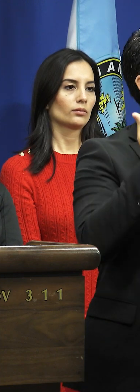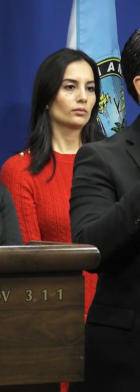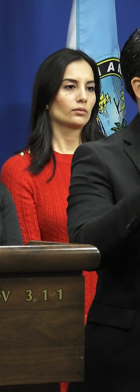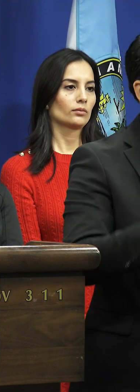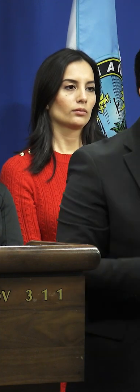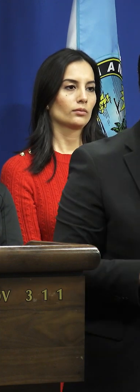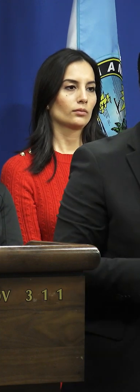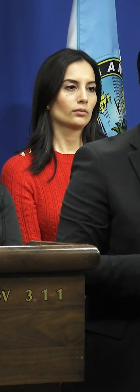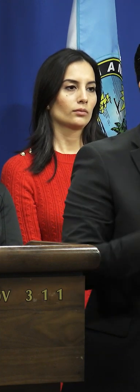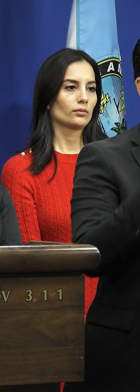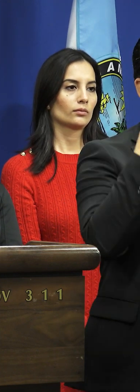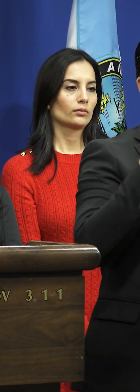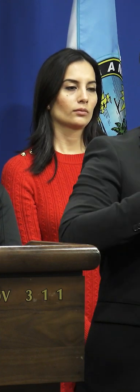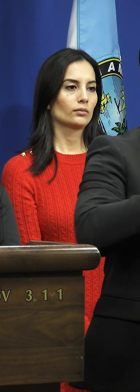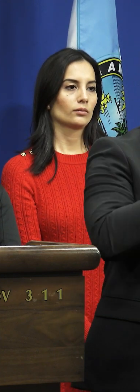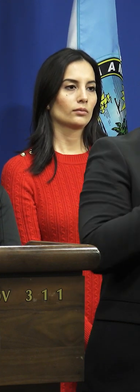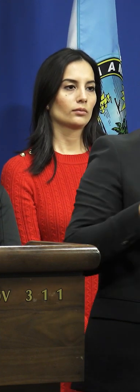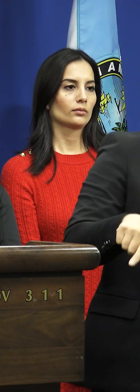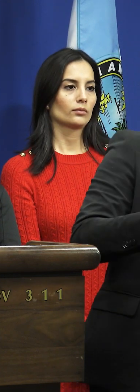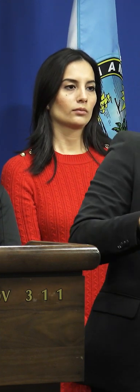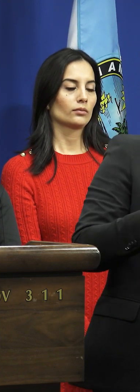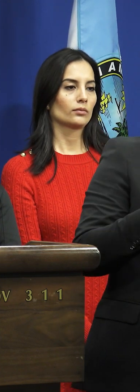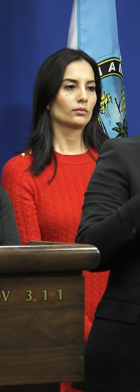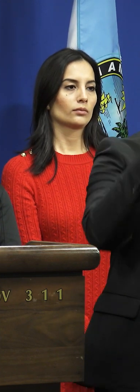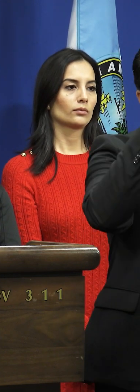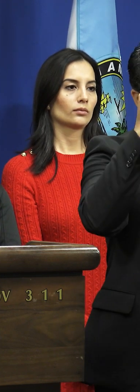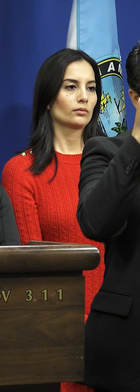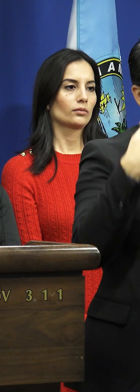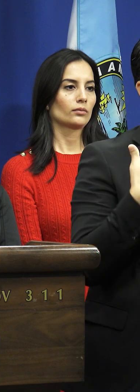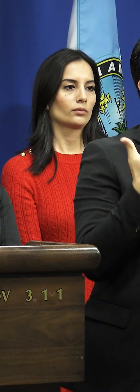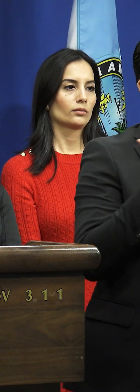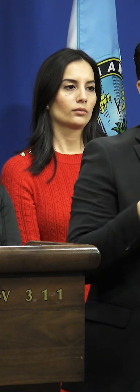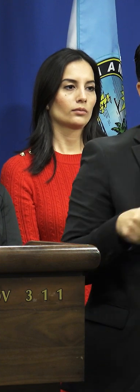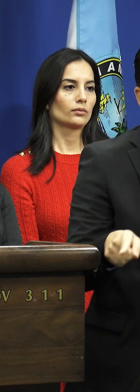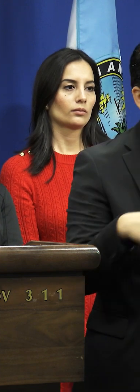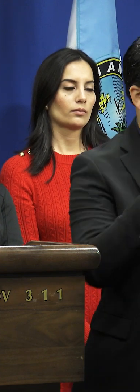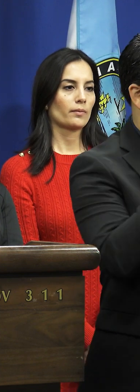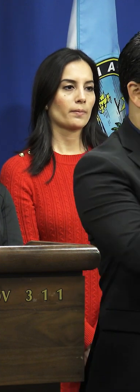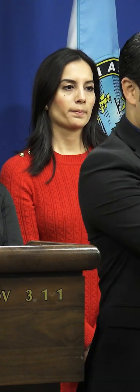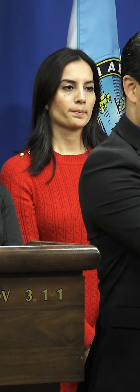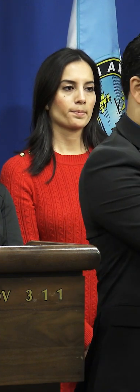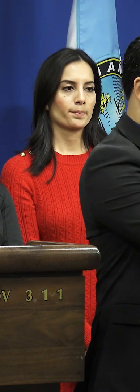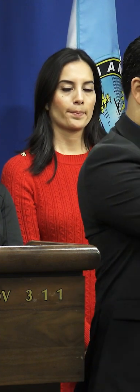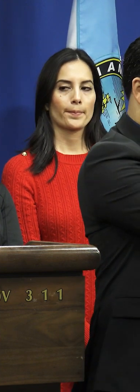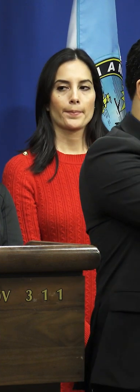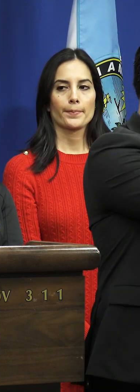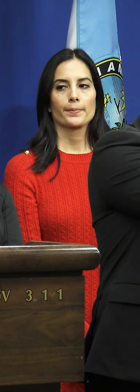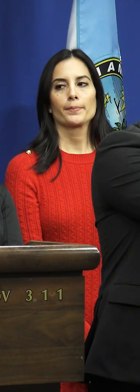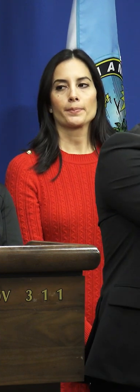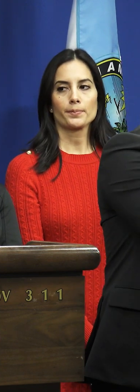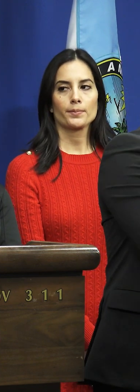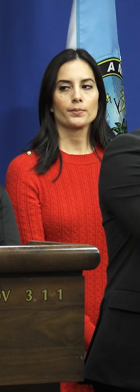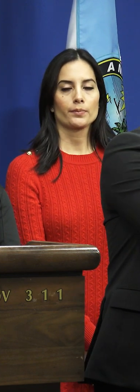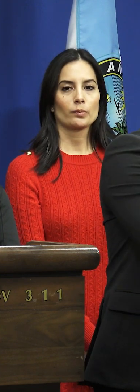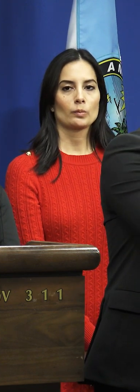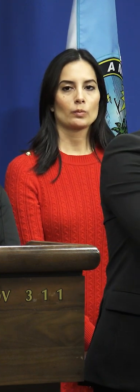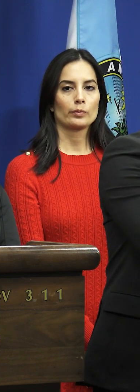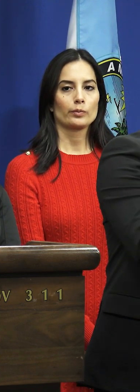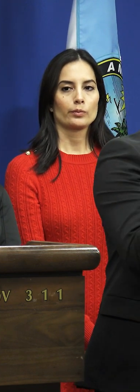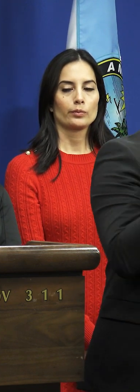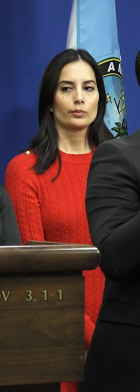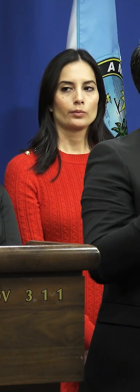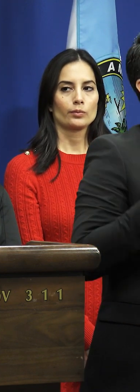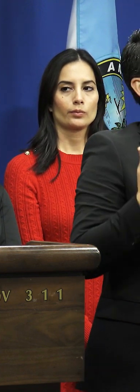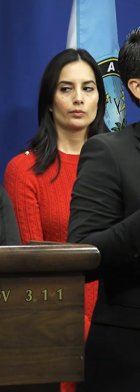A medida que nuestros bomberos obtengan mayor acceso al centro del incendio,